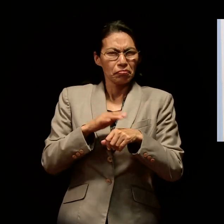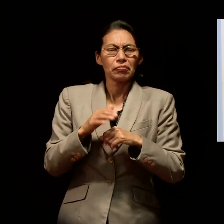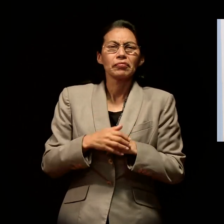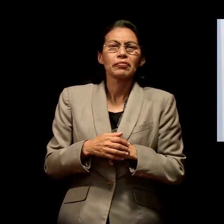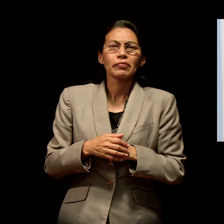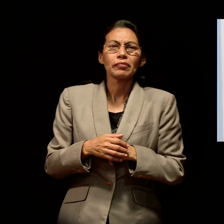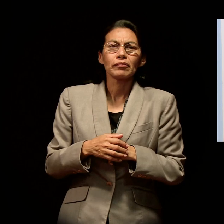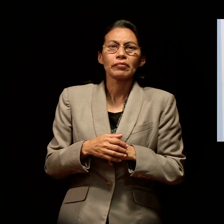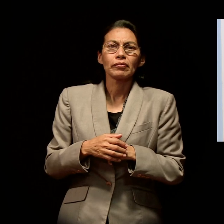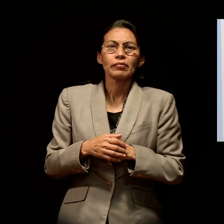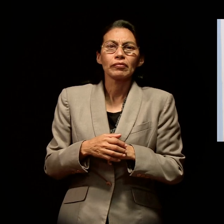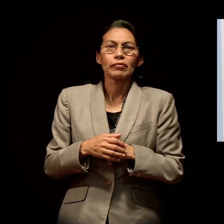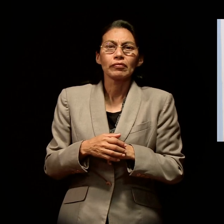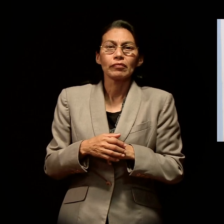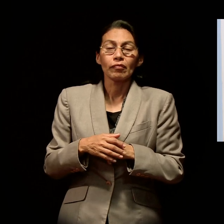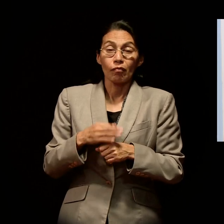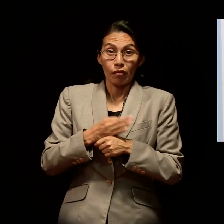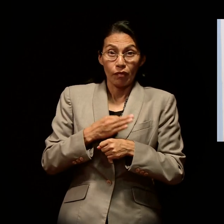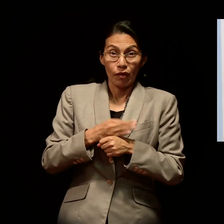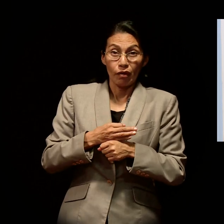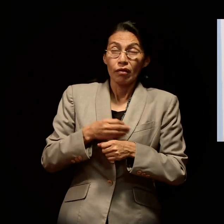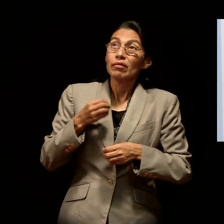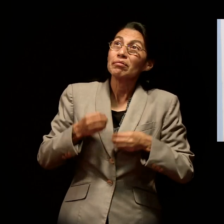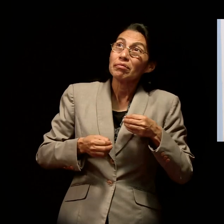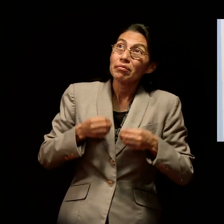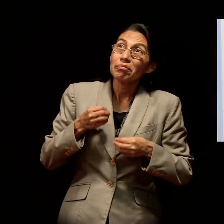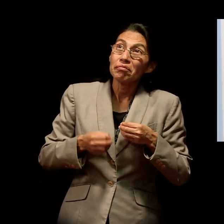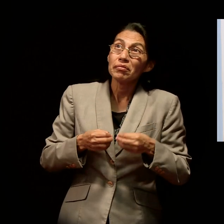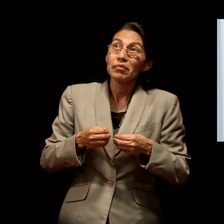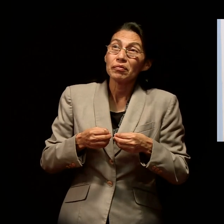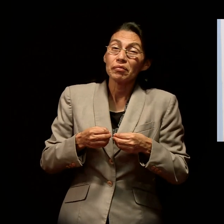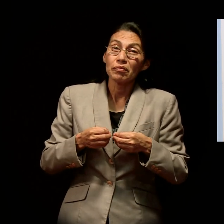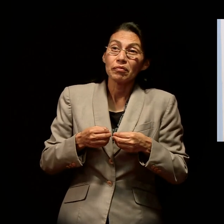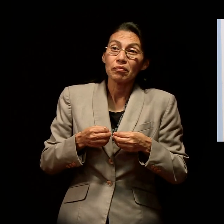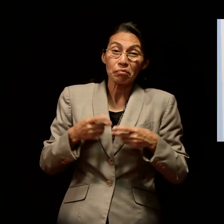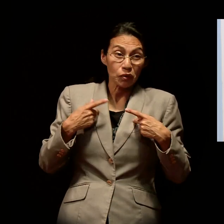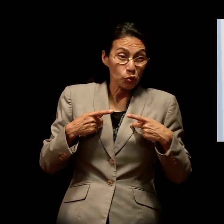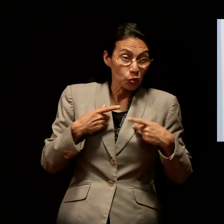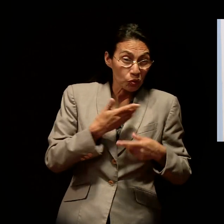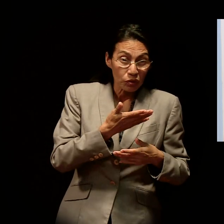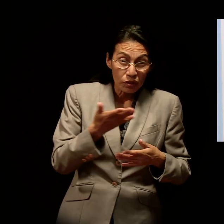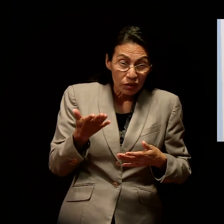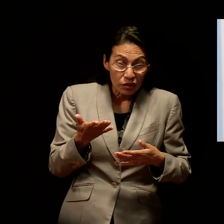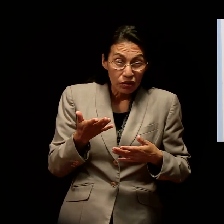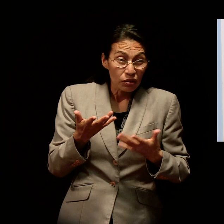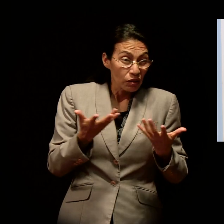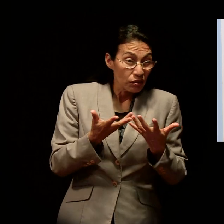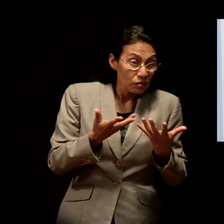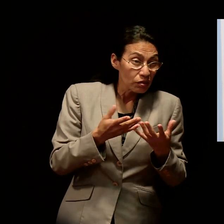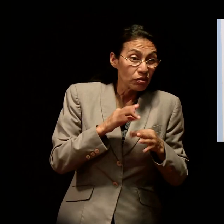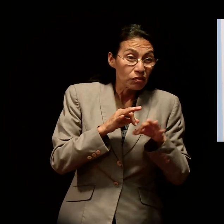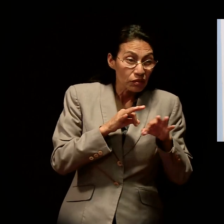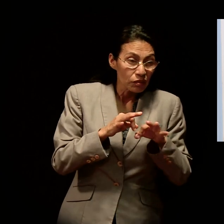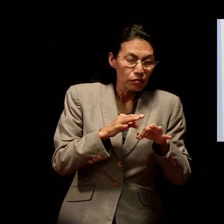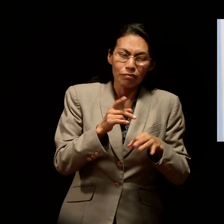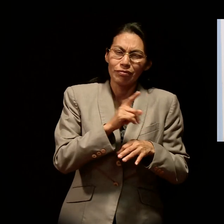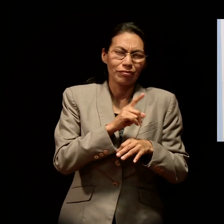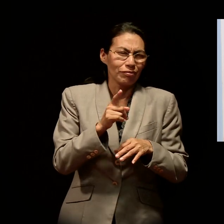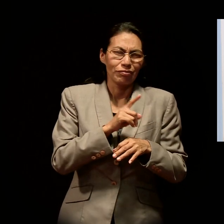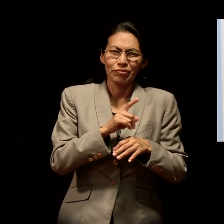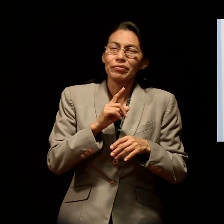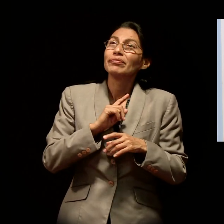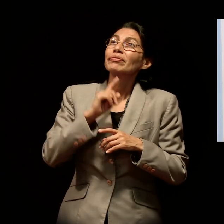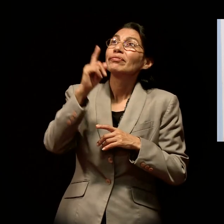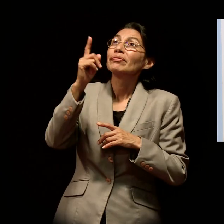ahora no no hay una un compromiso con seres humanos sino